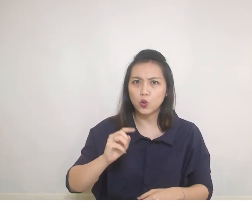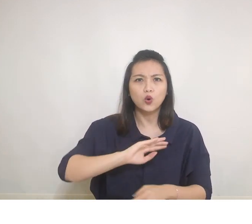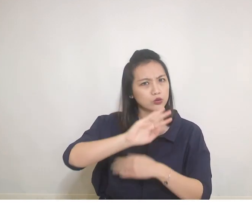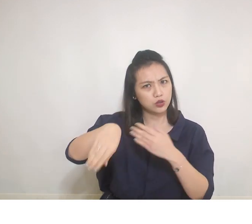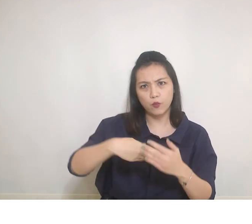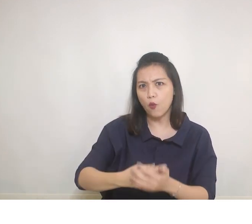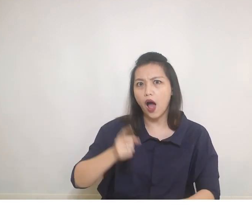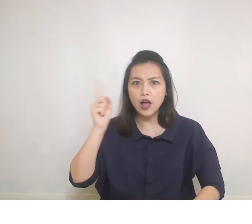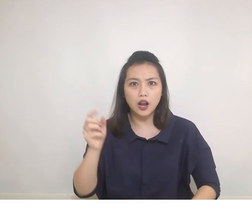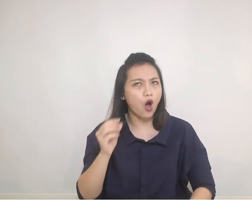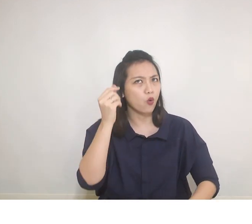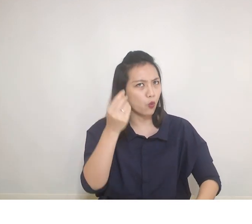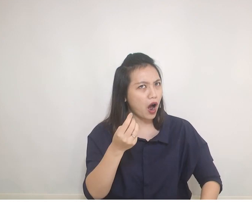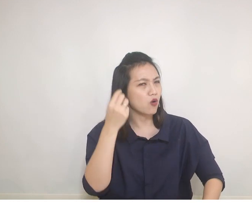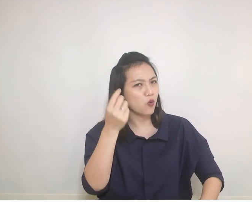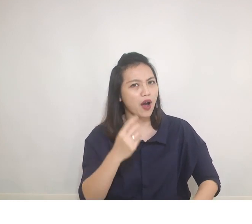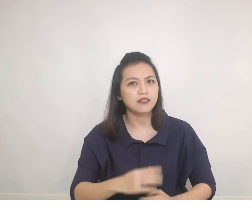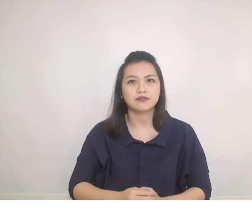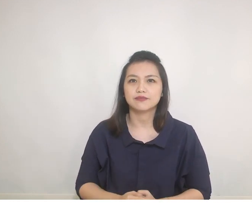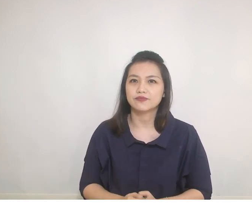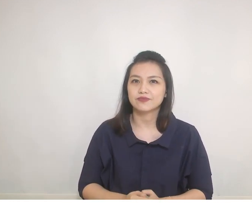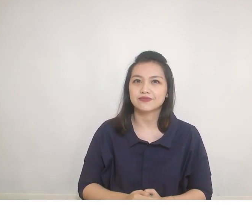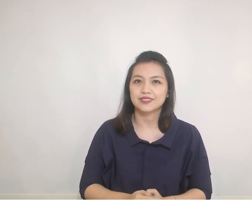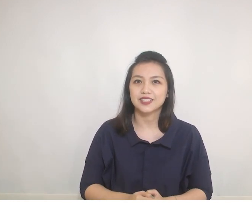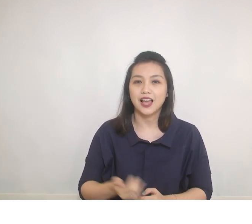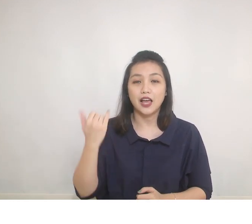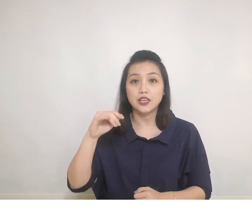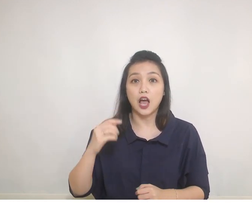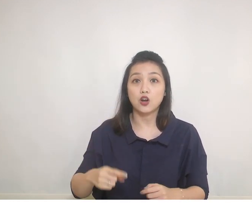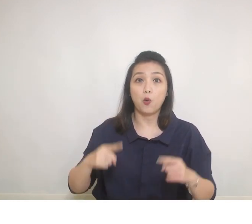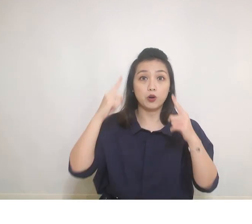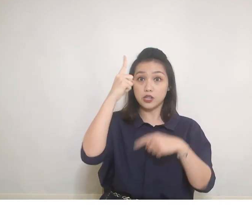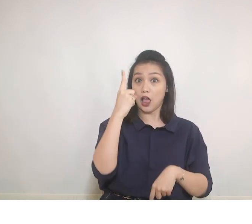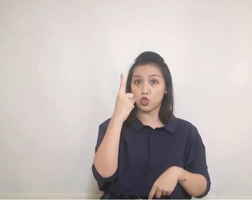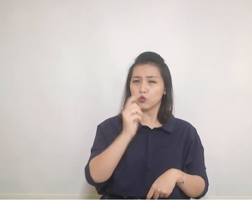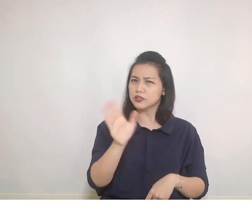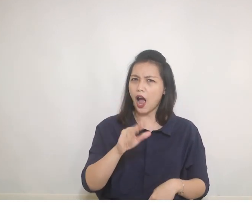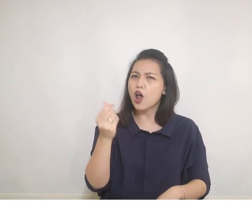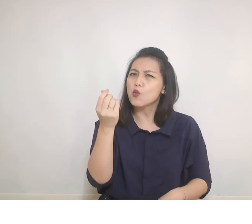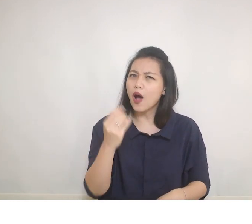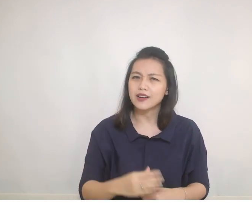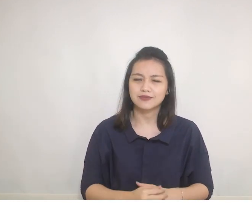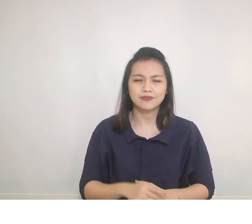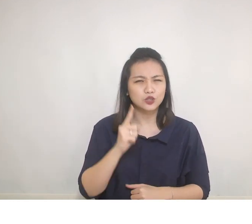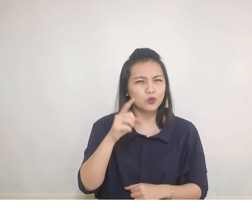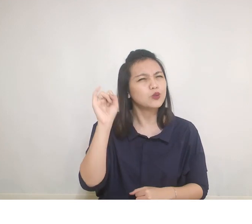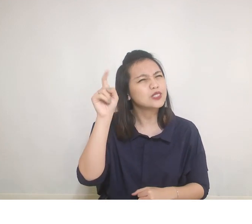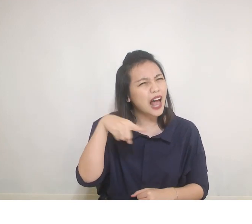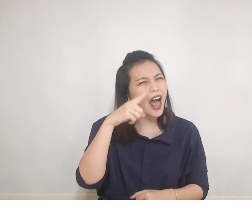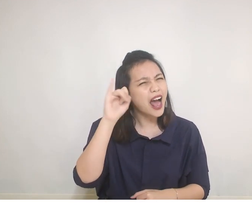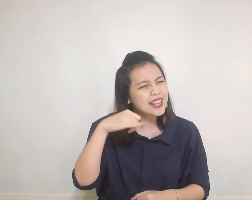yang posisinya di atas, prioritasnya adalah uang. Nah itu yang paling salah, tetapi yang tetap yang paling